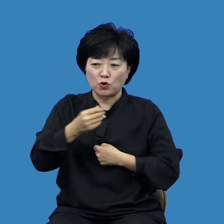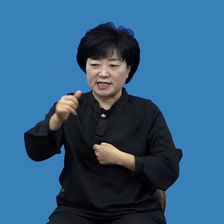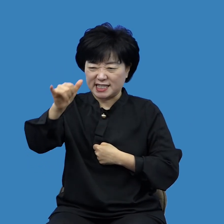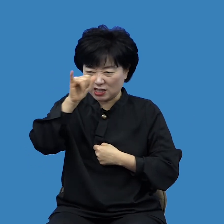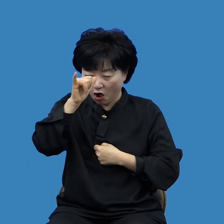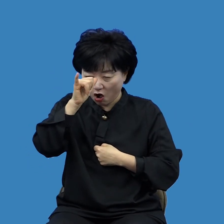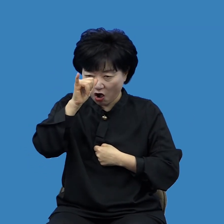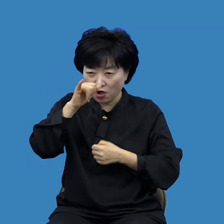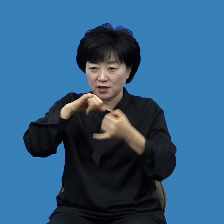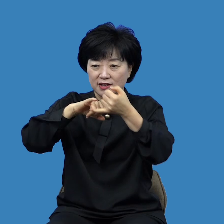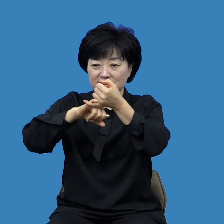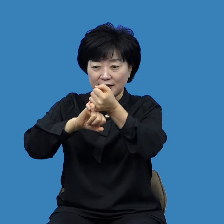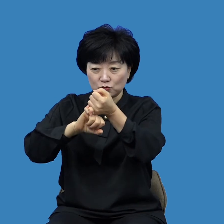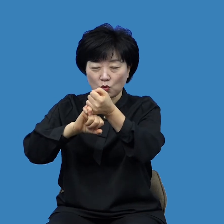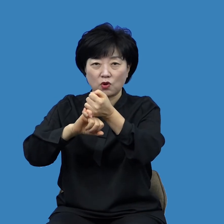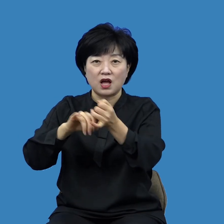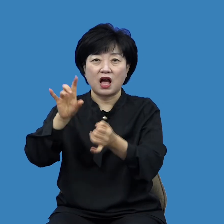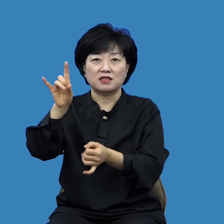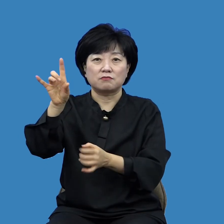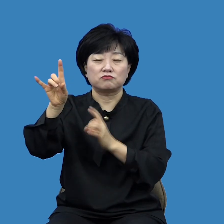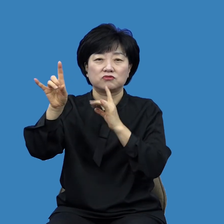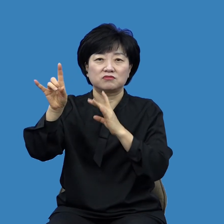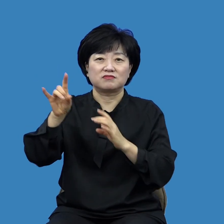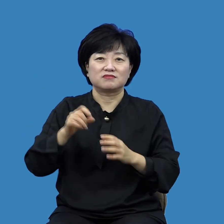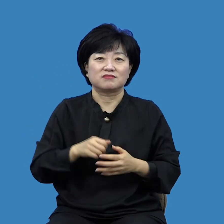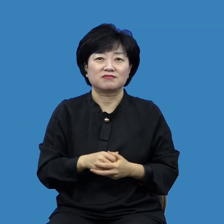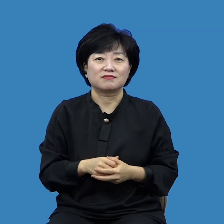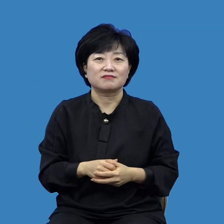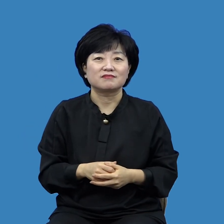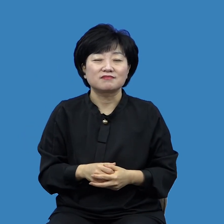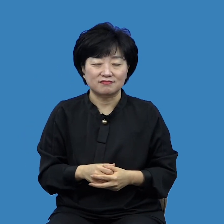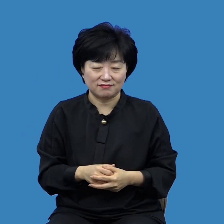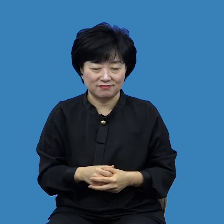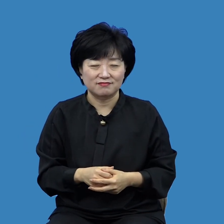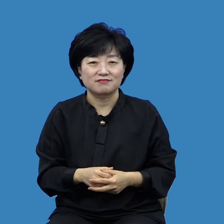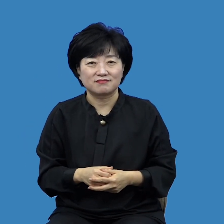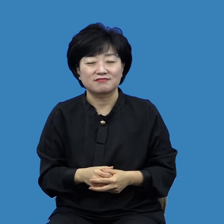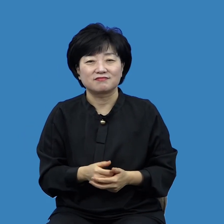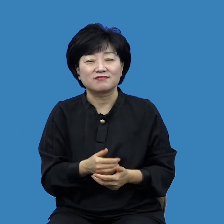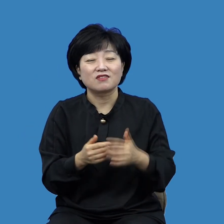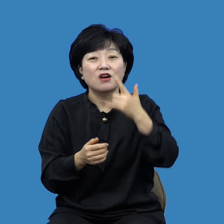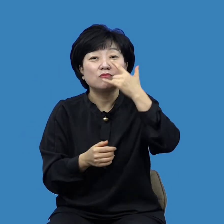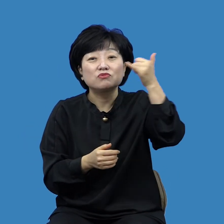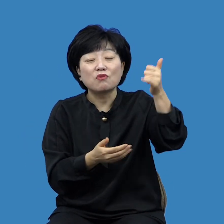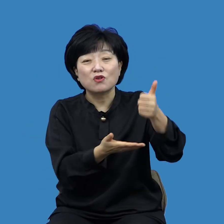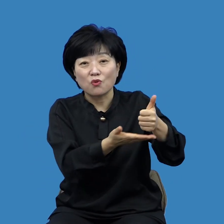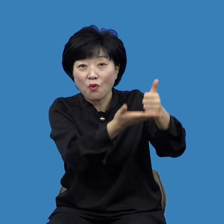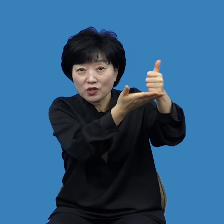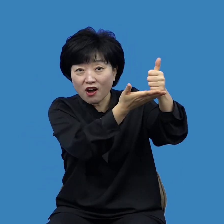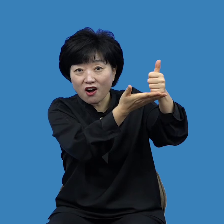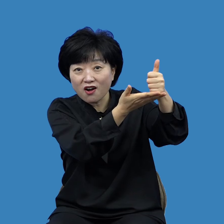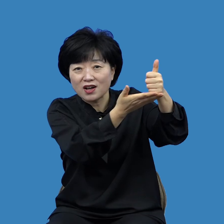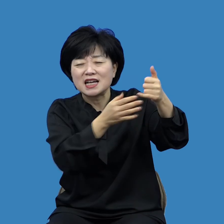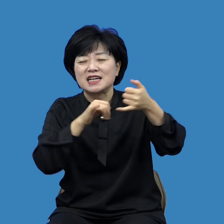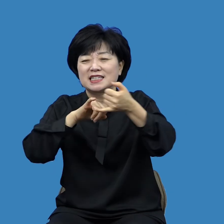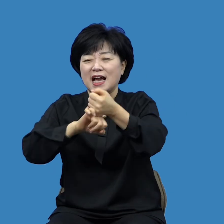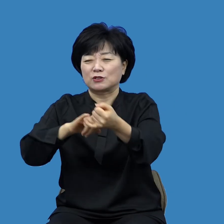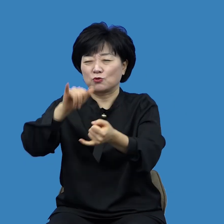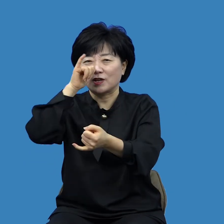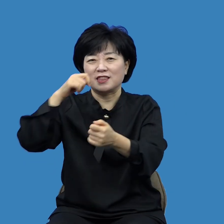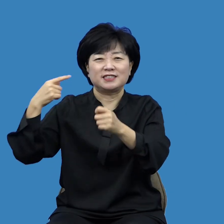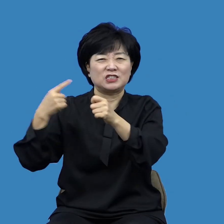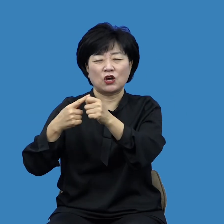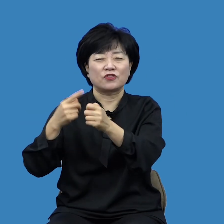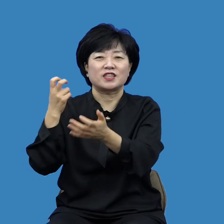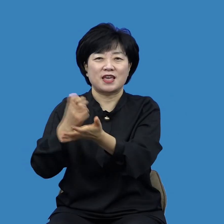거야 라고 약속해 준 계명은 이거 하나밖에 없더라고. 여러분, 부모를 공경하라고 하는 것은요 약속이 있는 첫